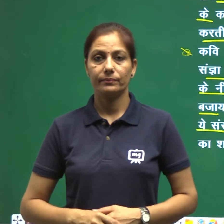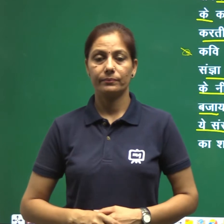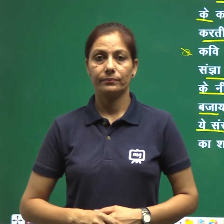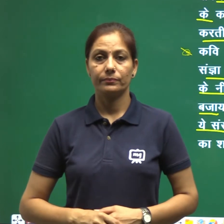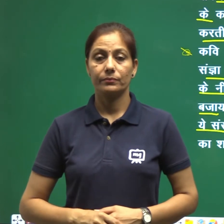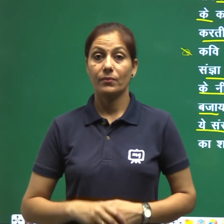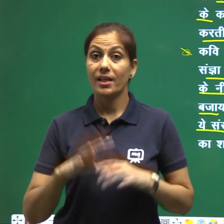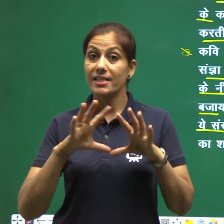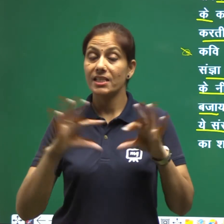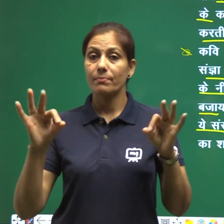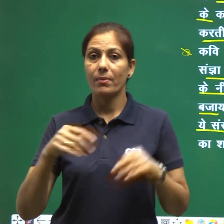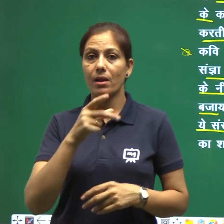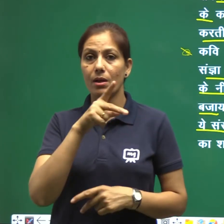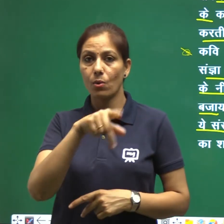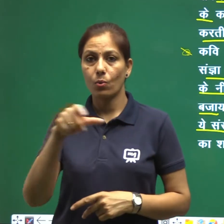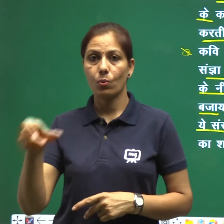आम आदमी का